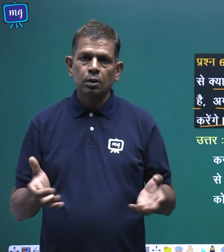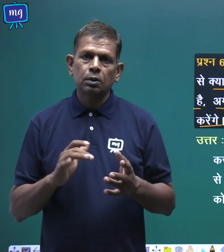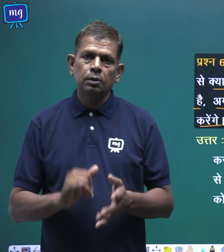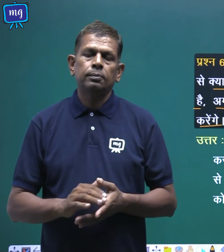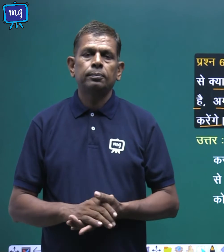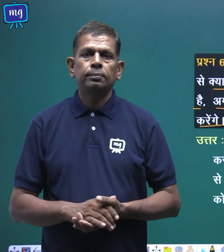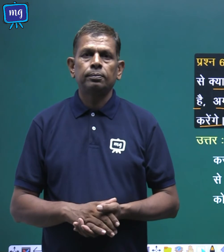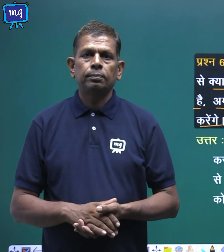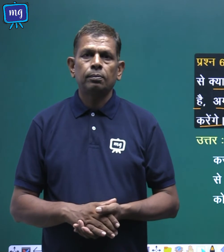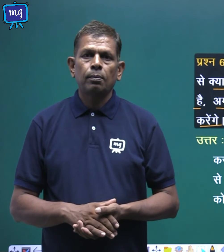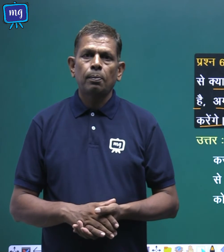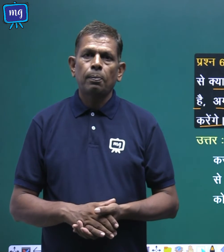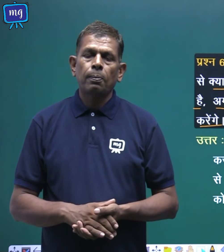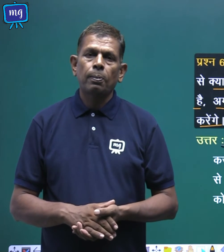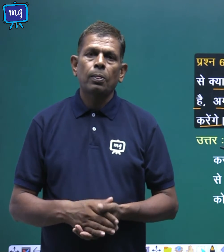हैं।